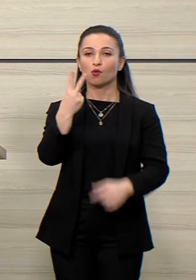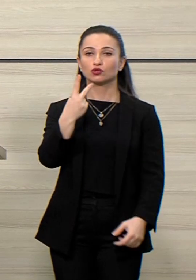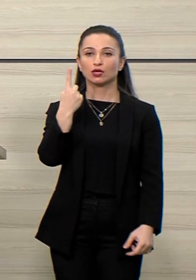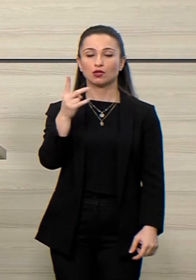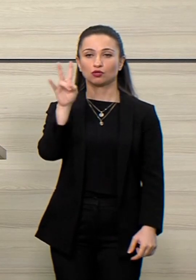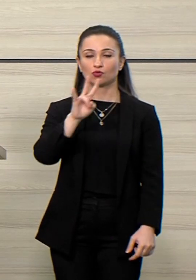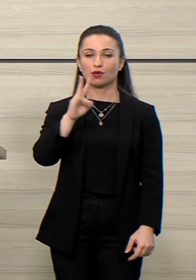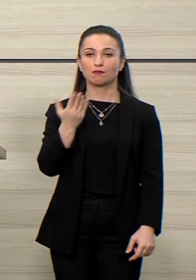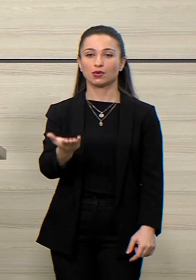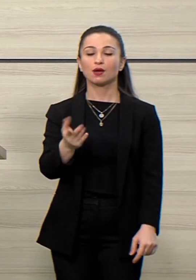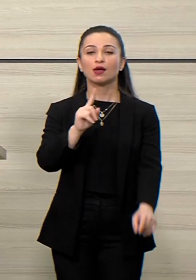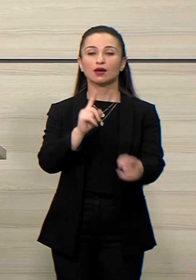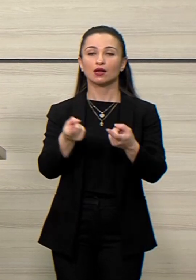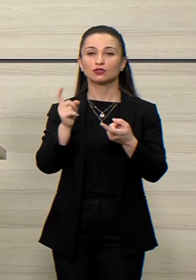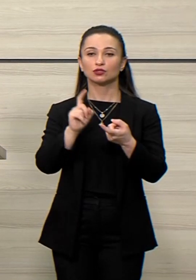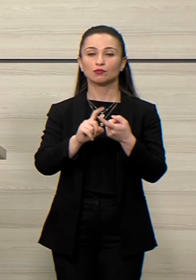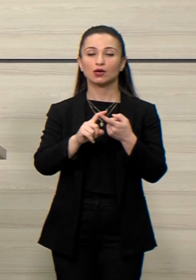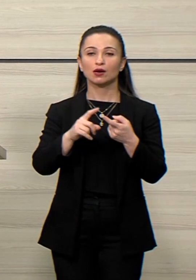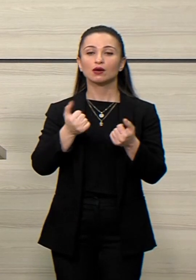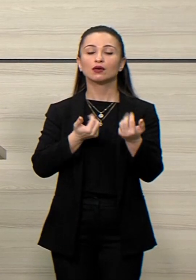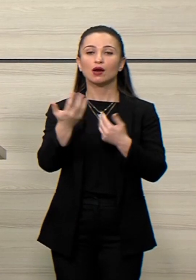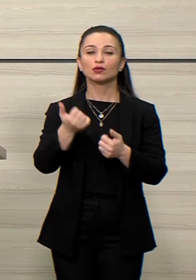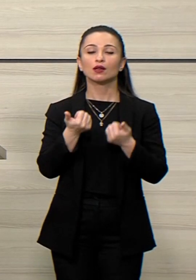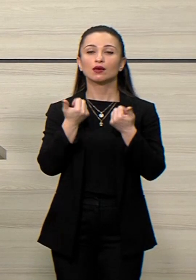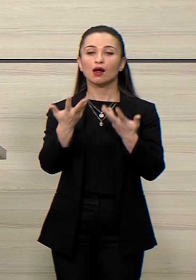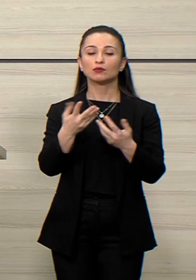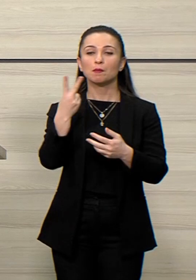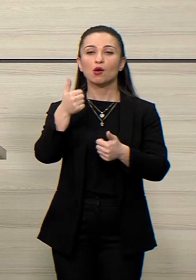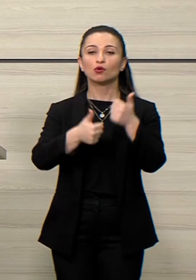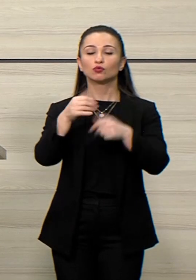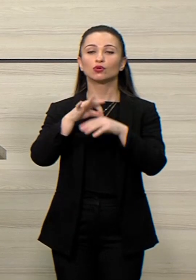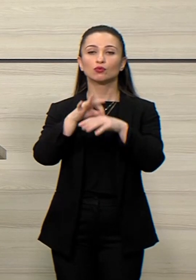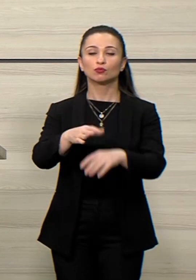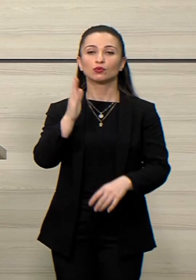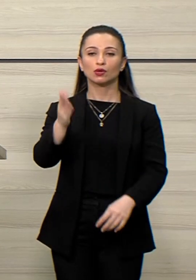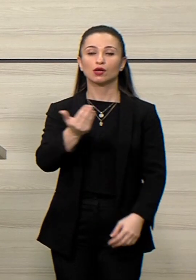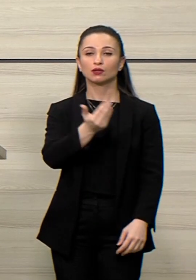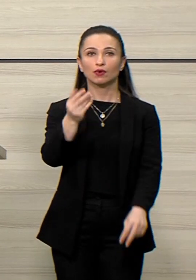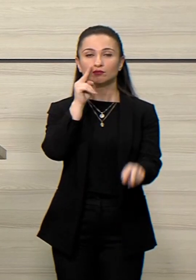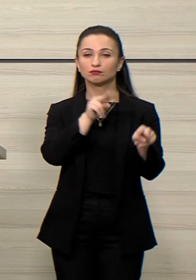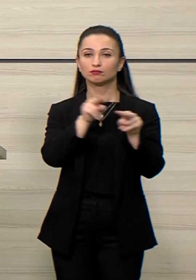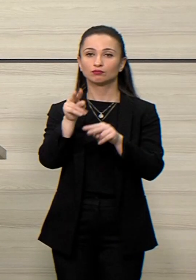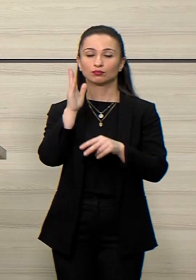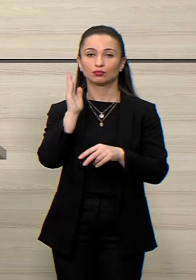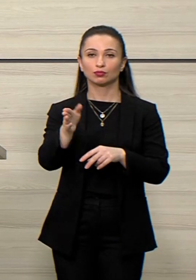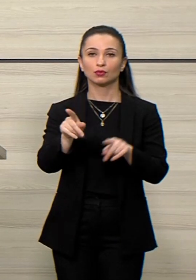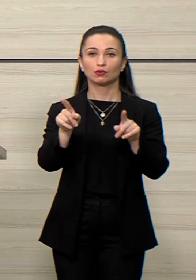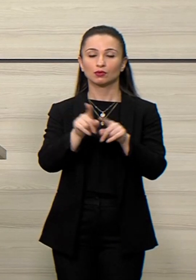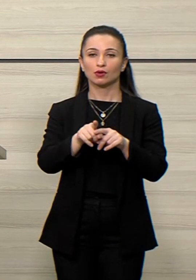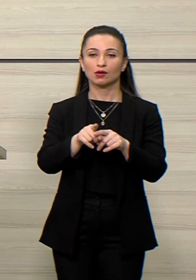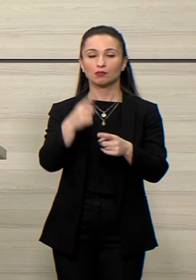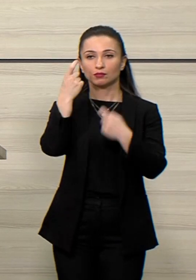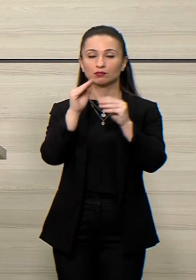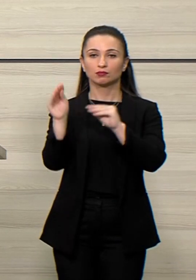21 ნოემბერს. რაც შეეხება რაოდენობრივად რამდენი მეორე ტური გაიმართება, თქვენ ადევნებთ თვალყურს და